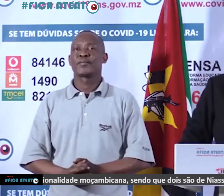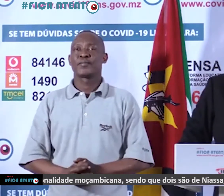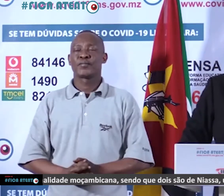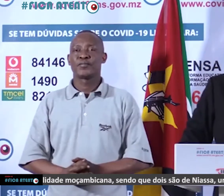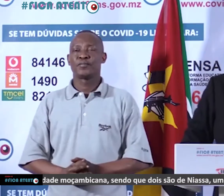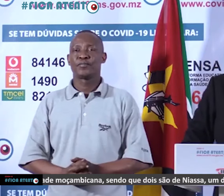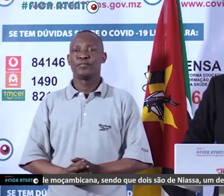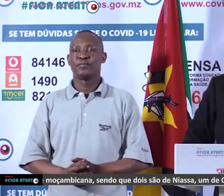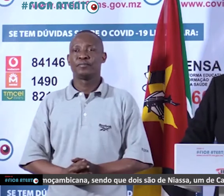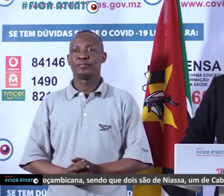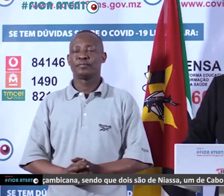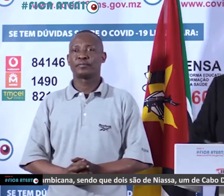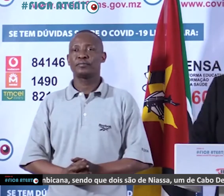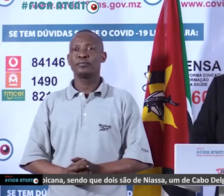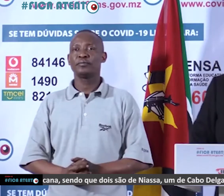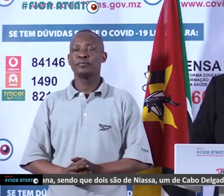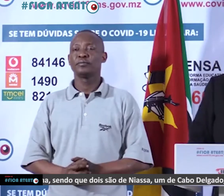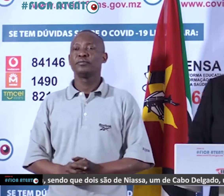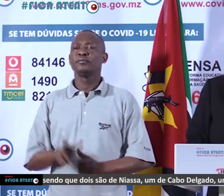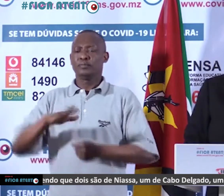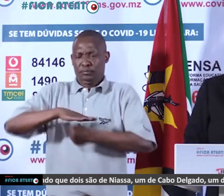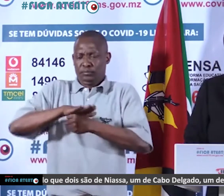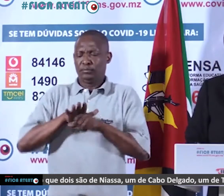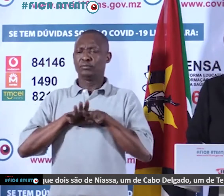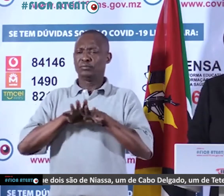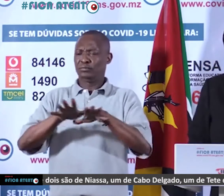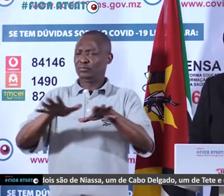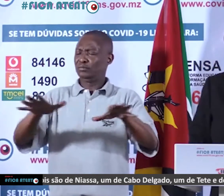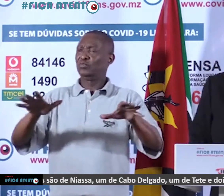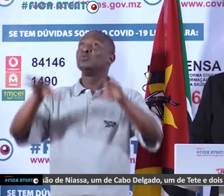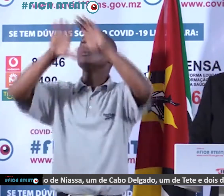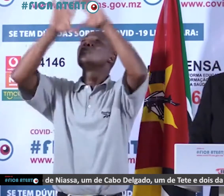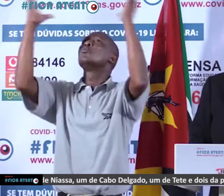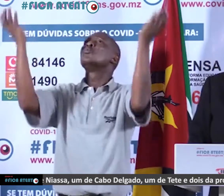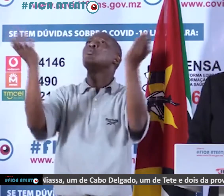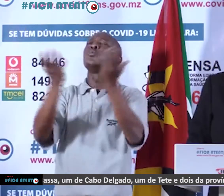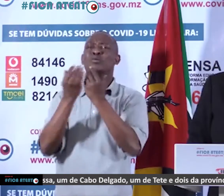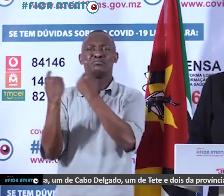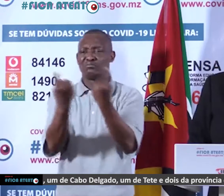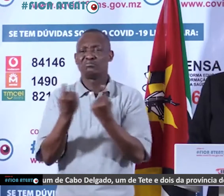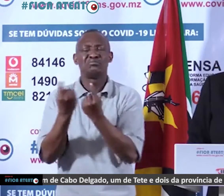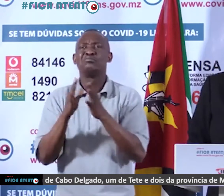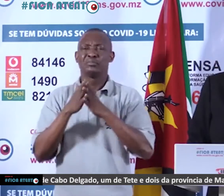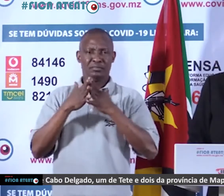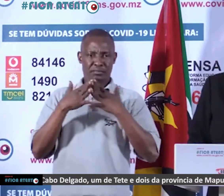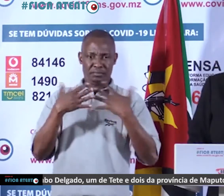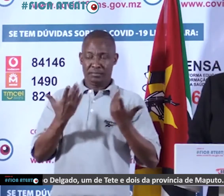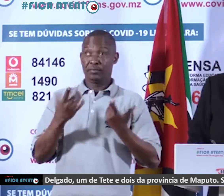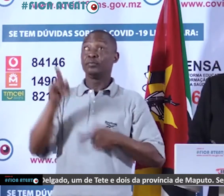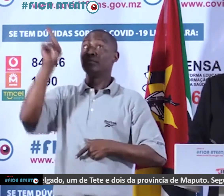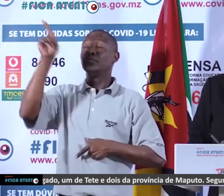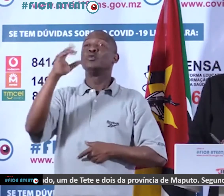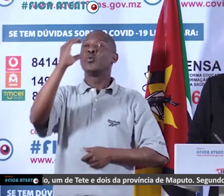Em termos de atualização da evolução mundial da pandemia, dizer que, de acordo com a Organização